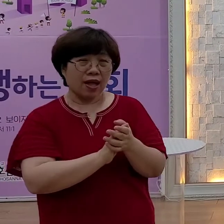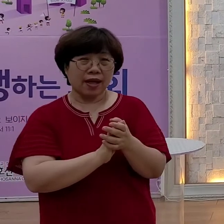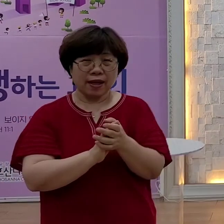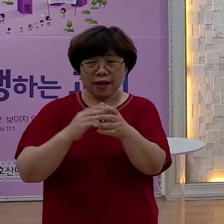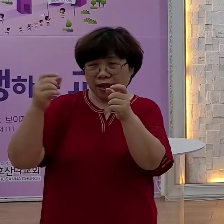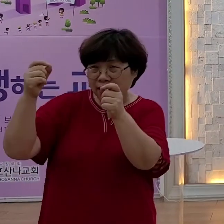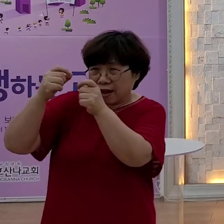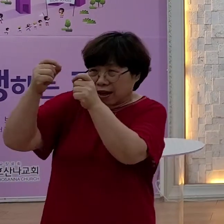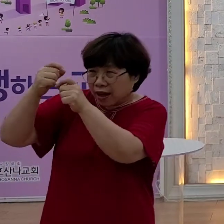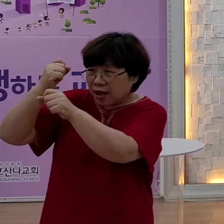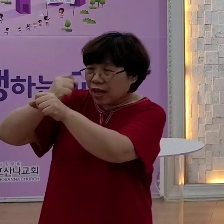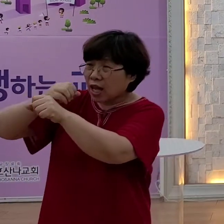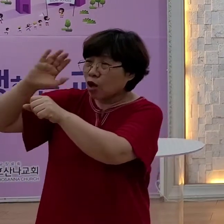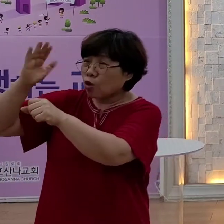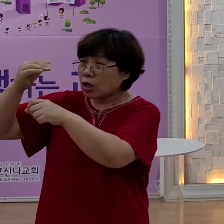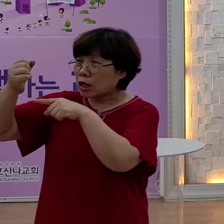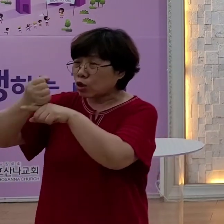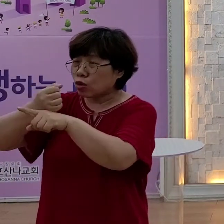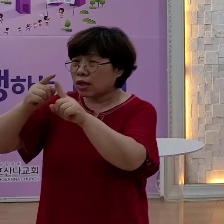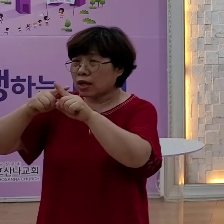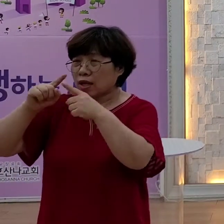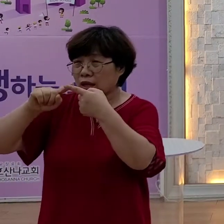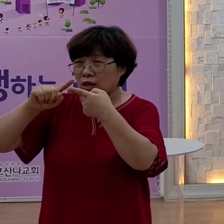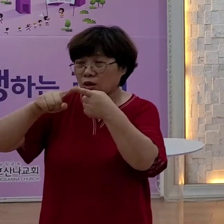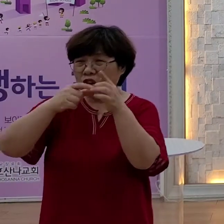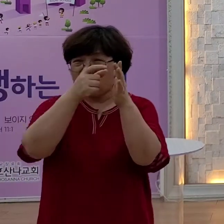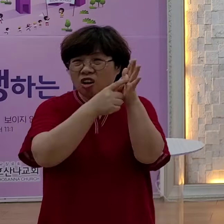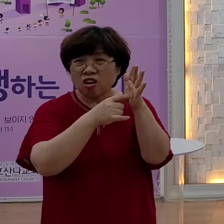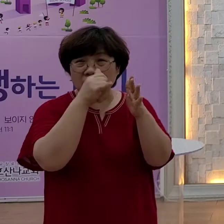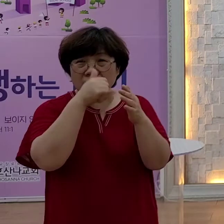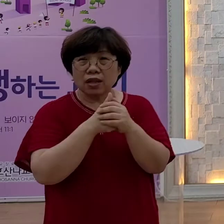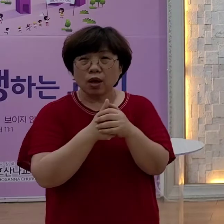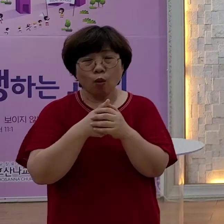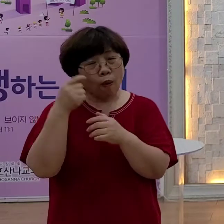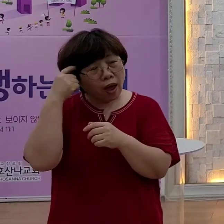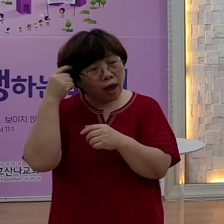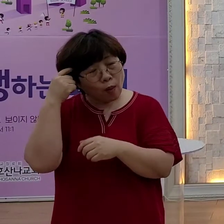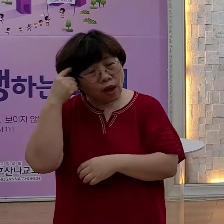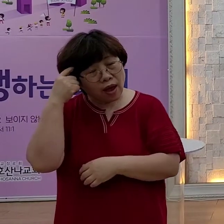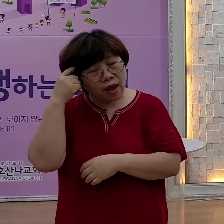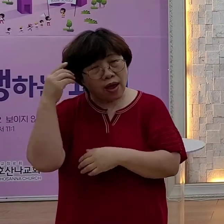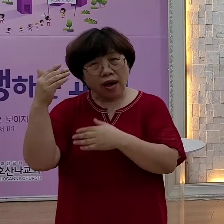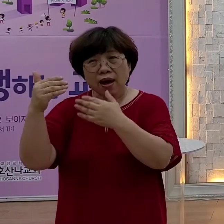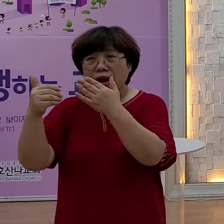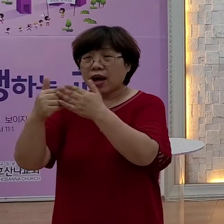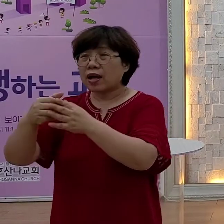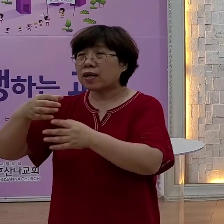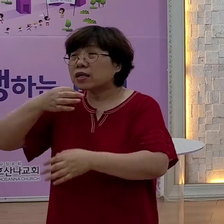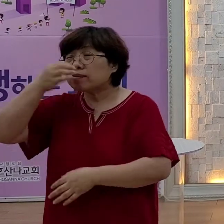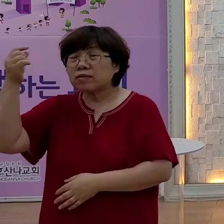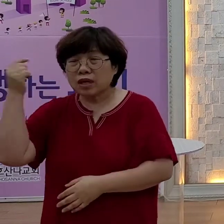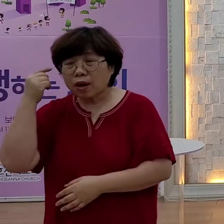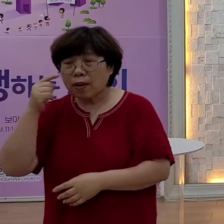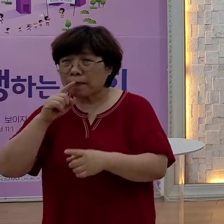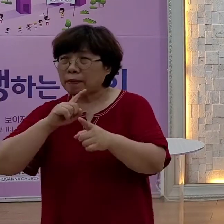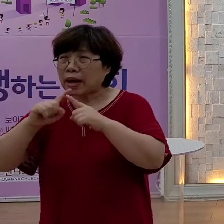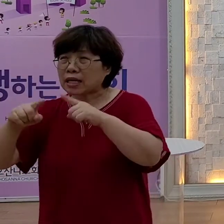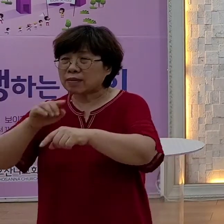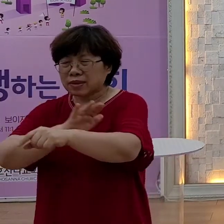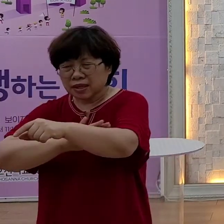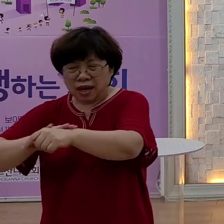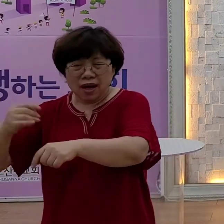가야 하는 이유가 나와 있어요. 왜죠? 하나님의 음성, 즉 말씀을 듣기